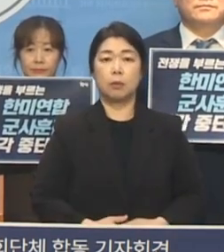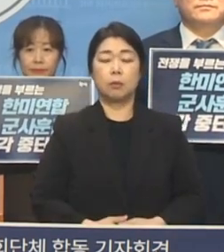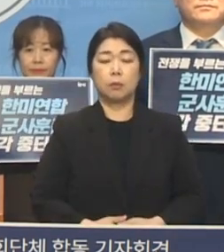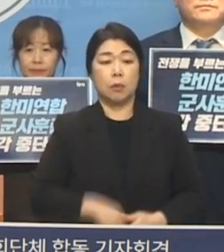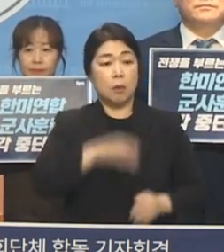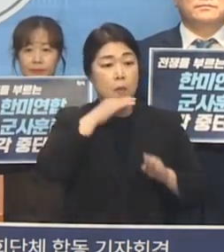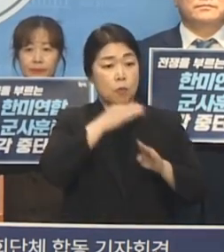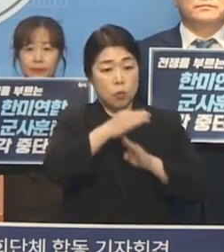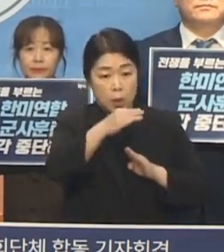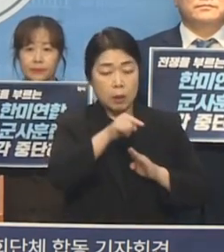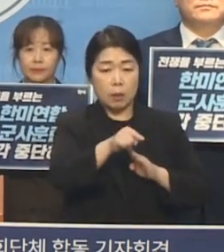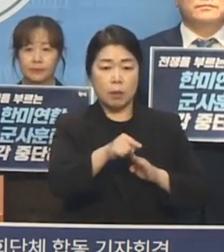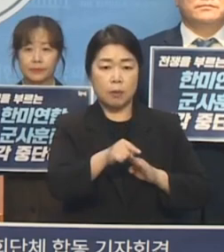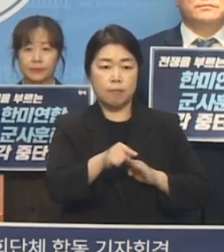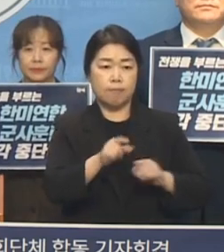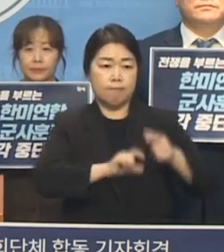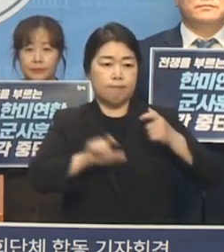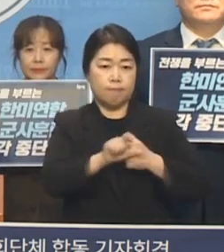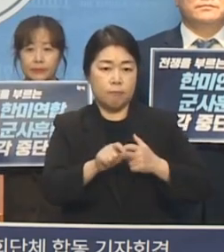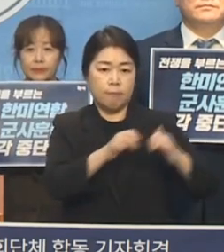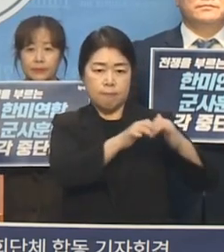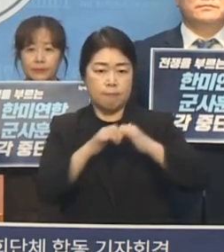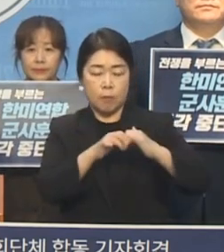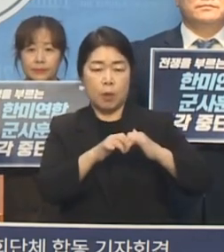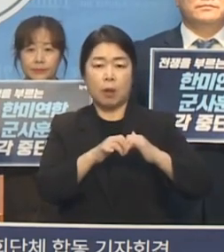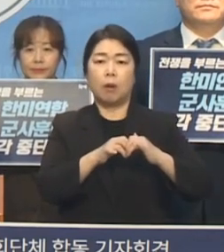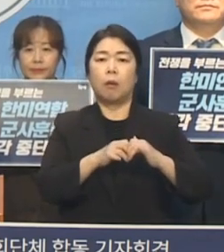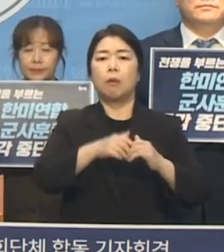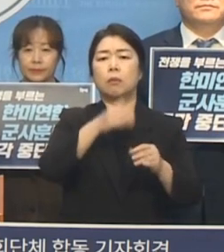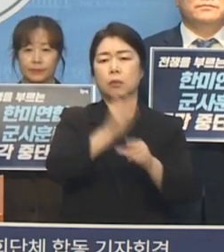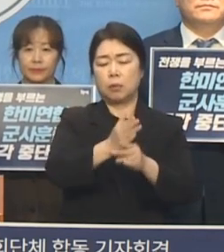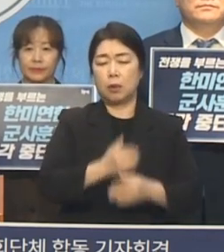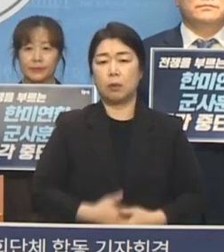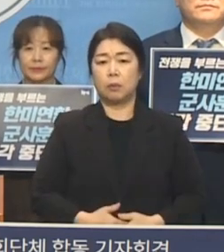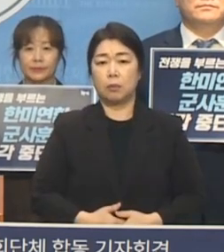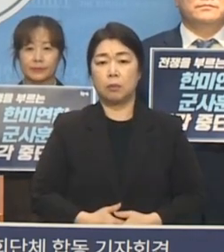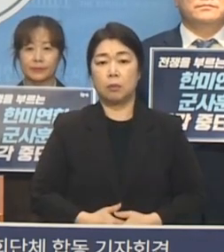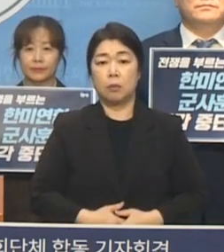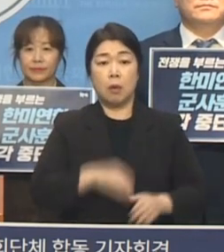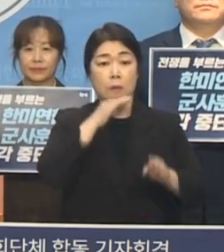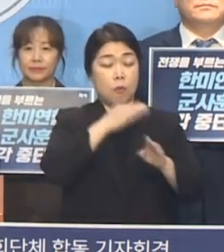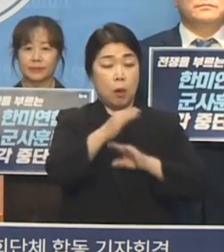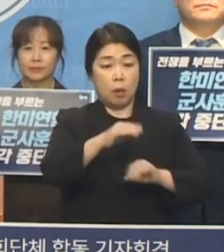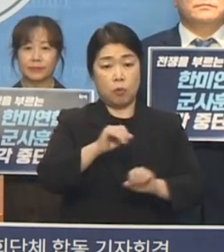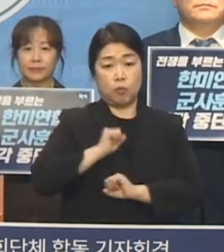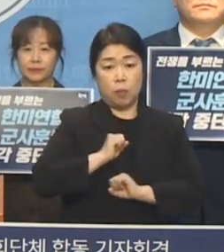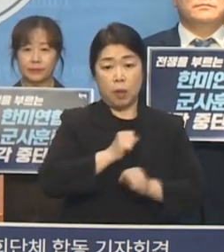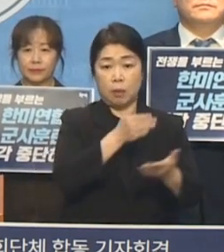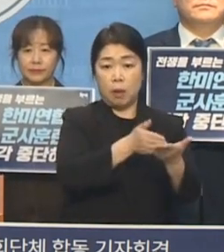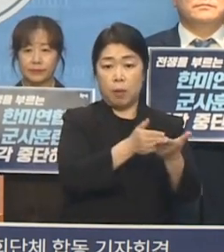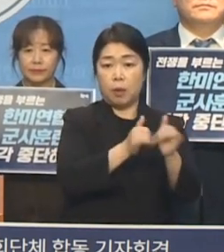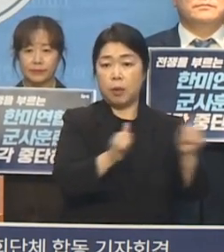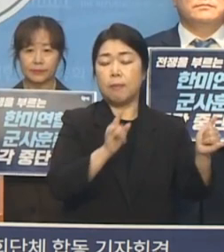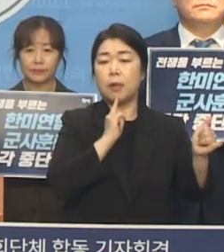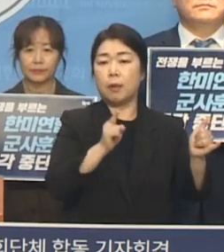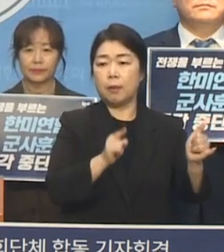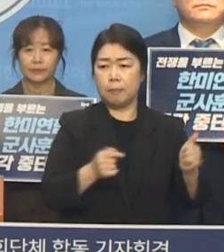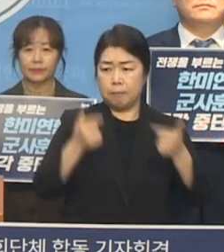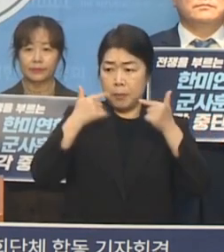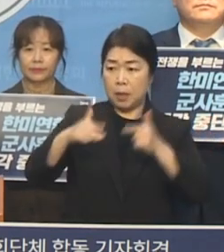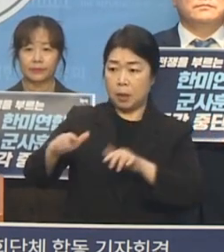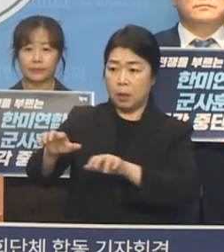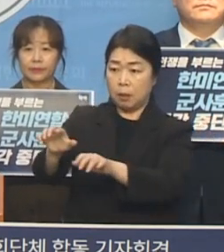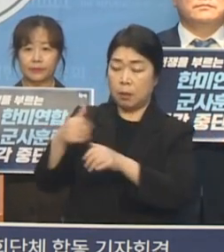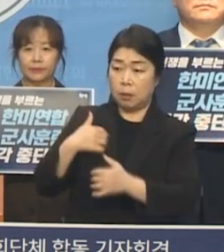북한은 초강경 대응으로 맞서고 있습니다. 북한 국방성 대변인은 응분의 대가를 치르게 될 것이다